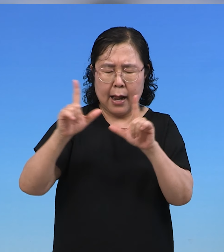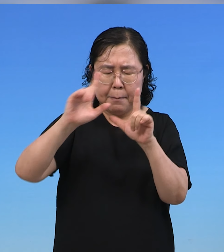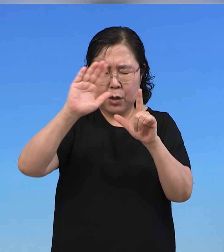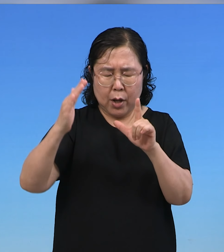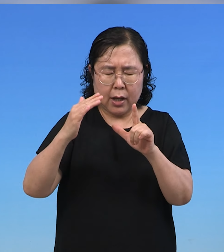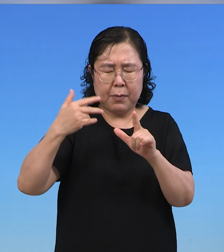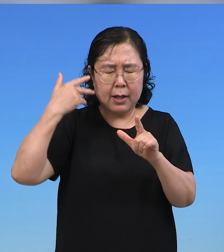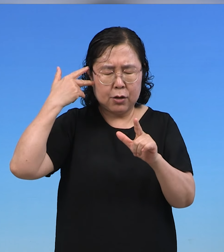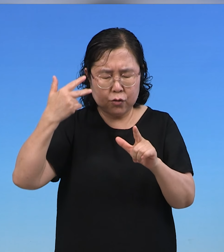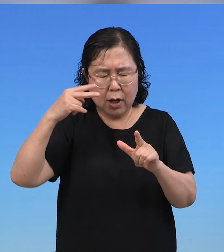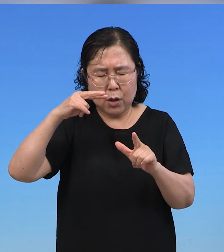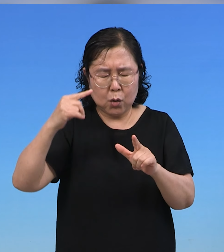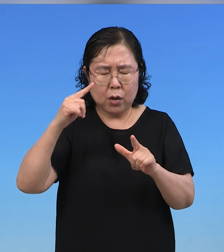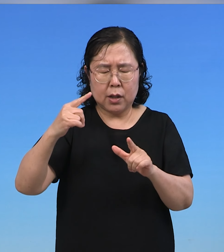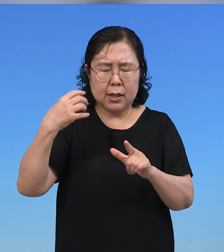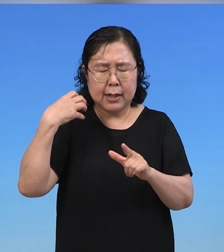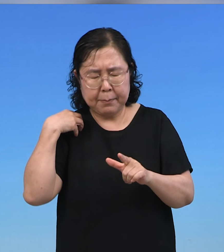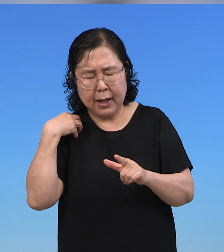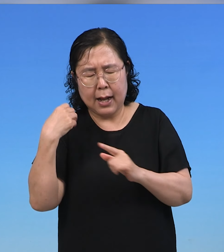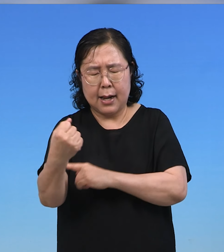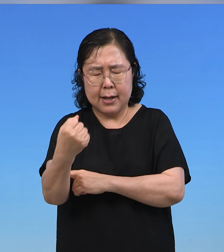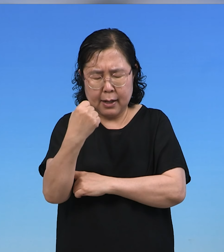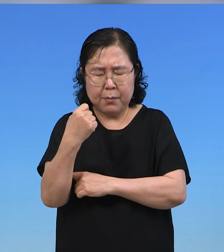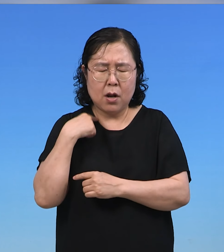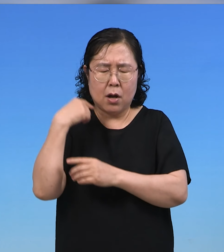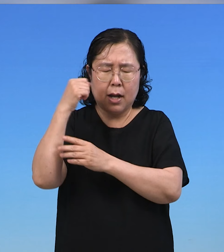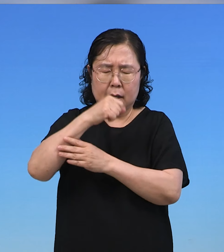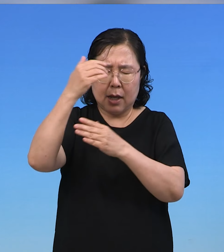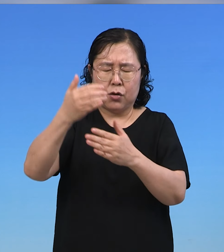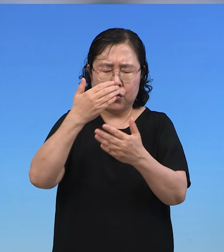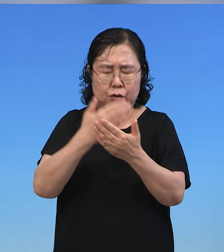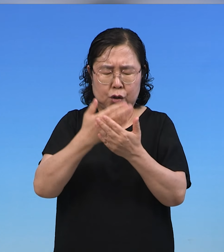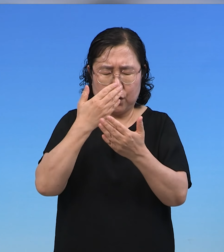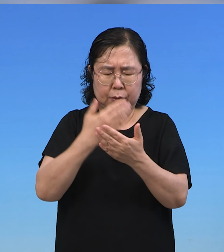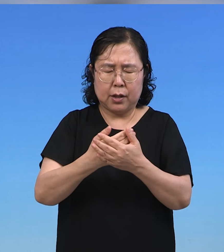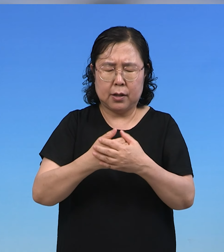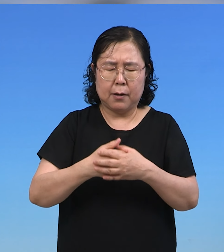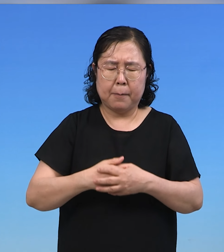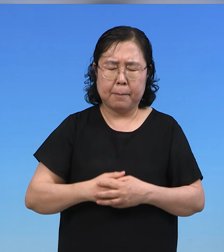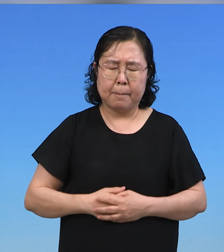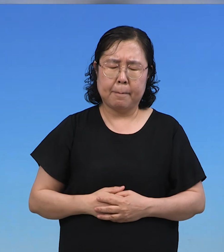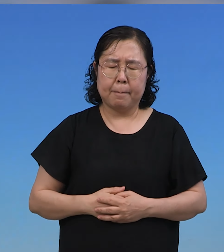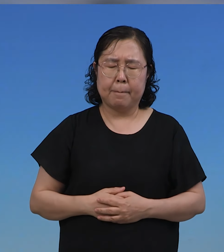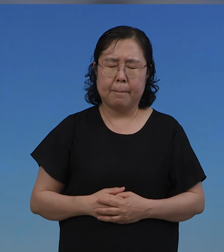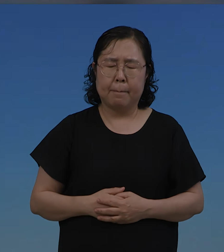이번 한 주간도 그것을 감당할 힘을 허락하여 주시옵소서.